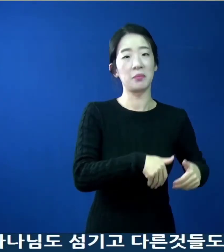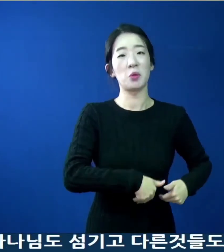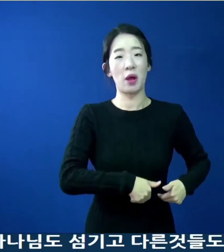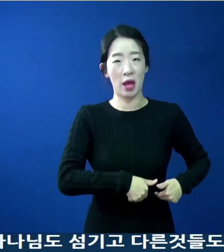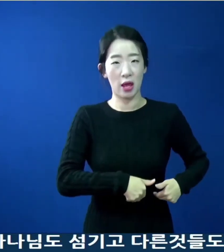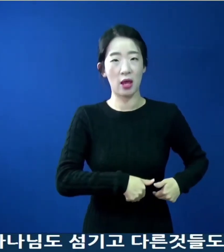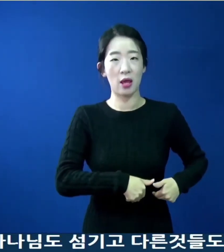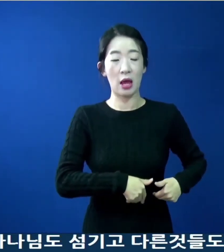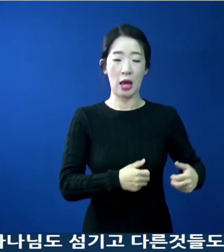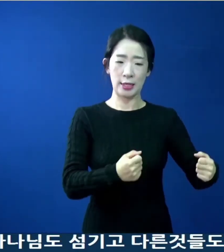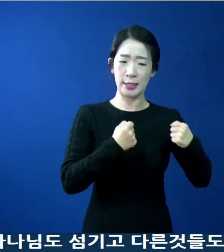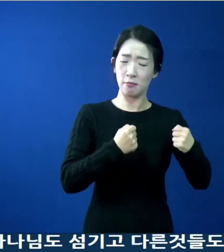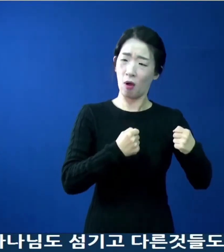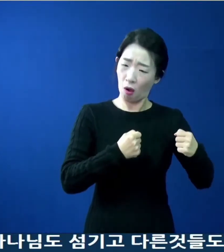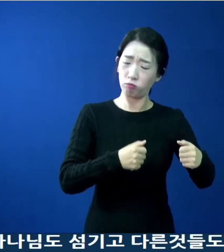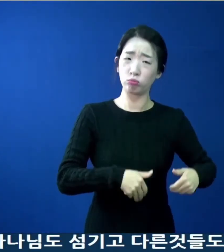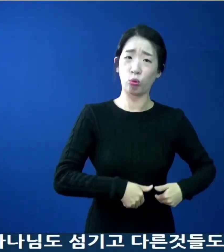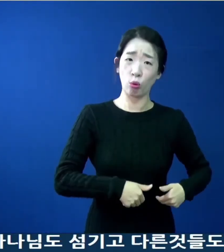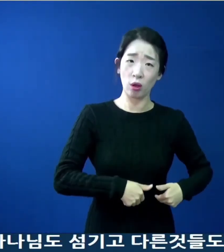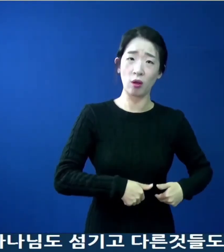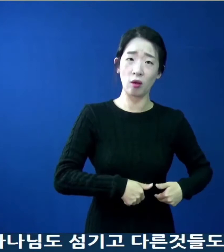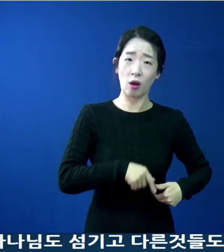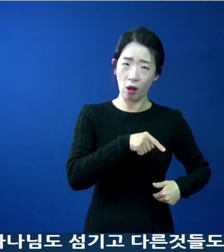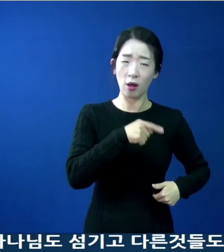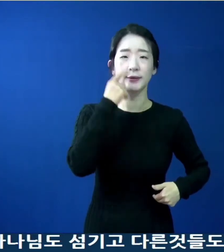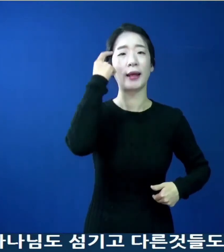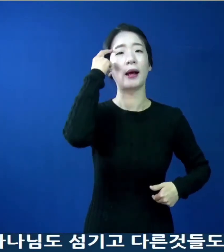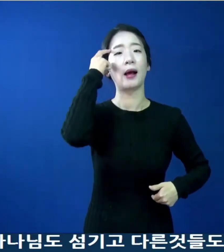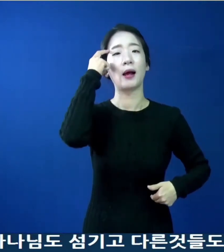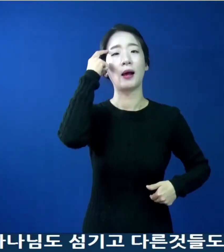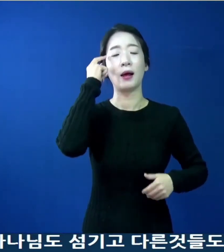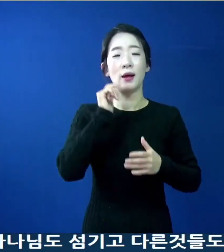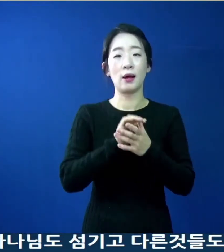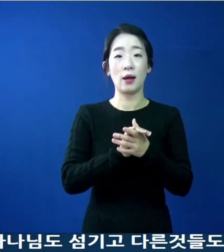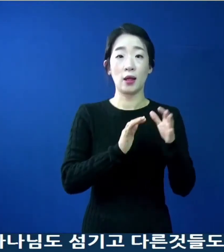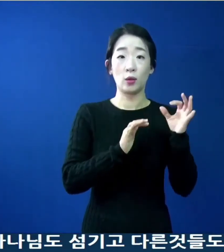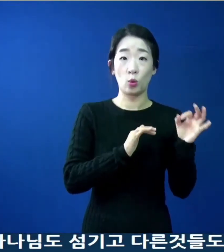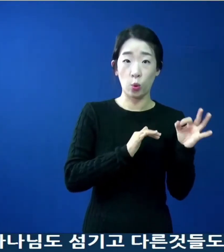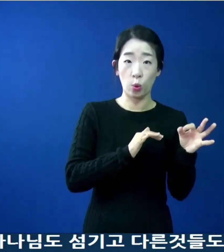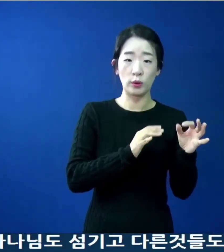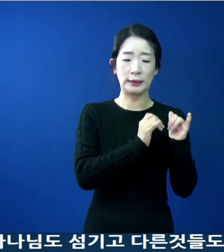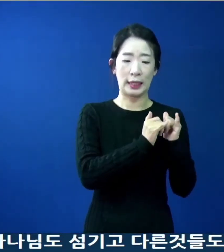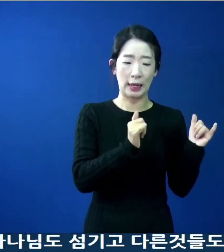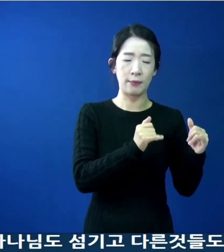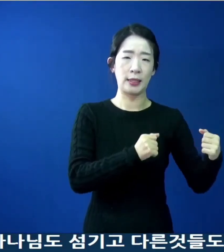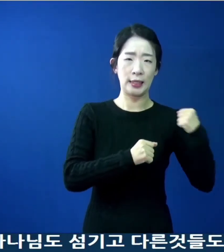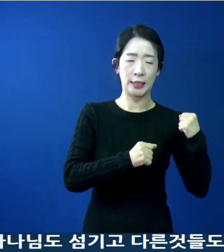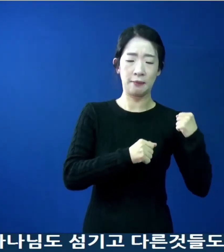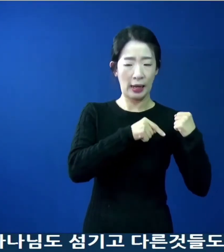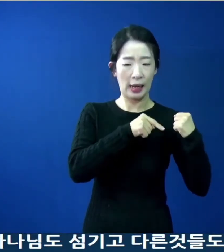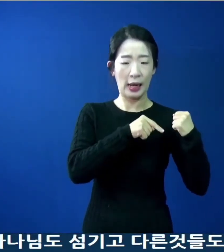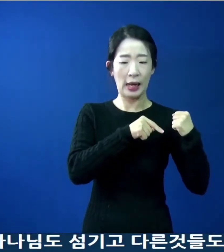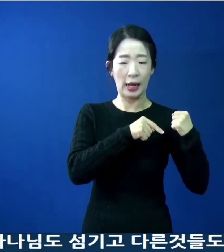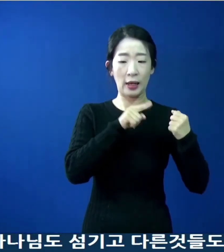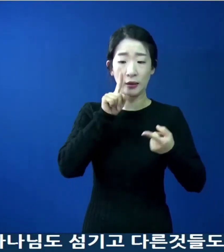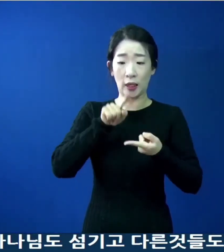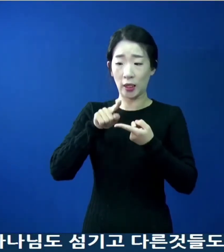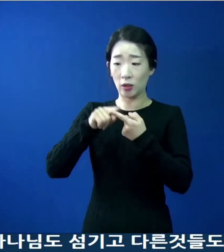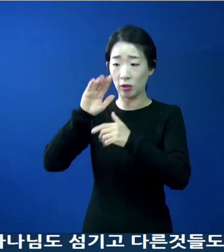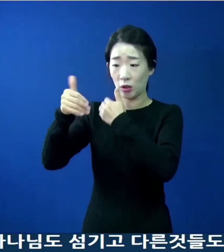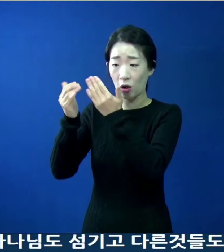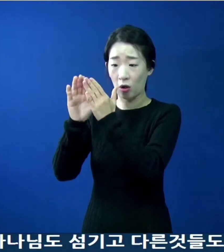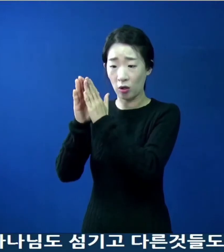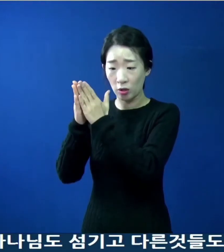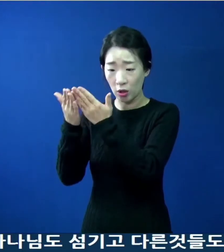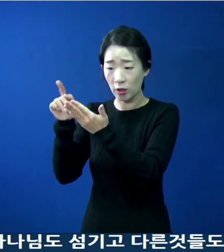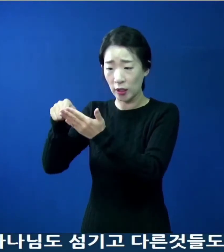되고 힘도 있어야 되고. 여러분, 돈이나 사람이나 힘을 성경이 나쁜 것으로 제거해야 될